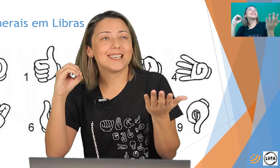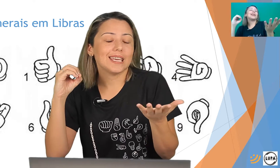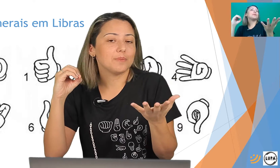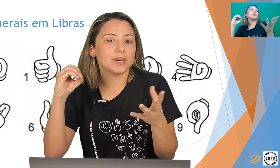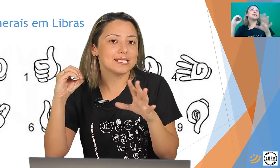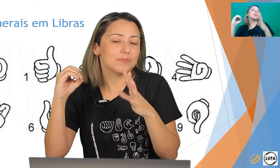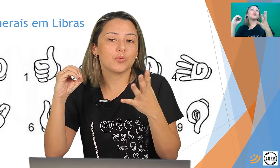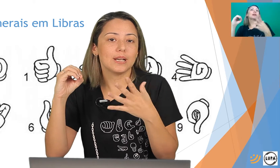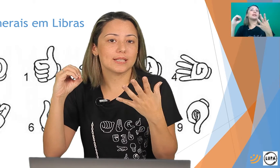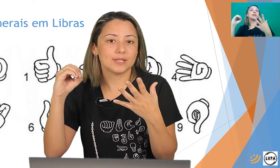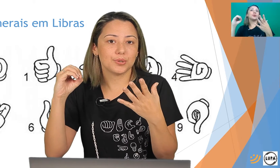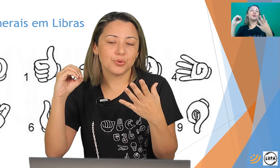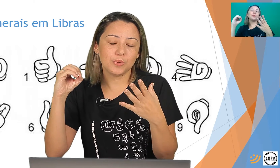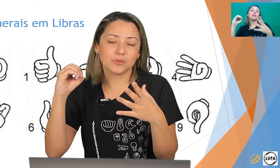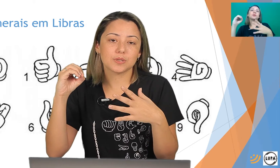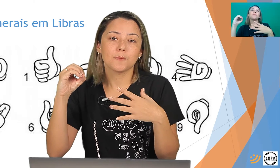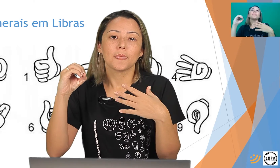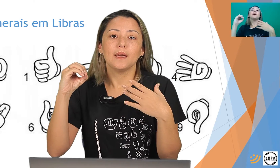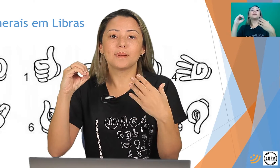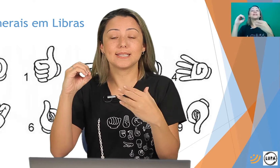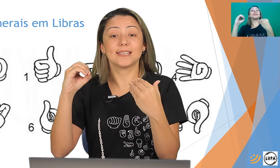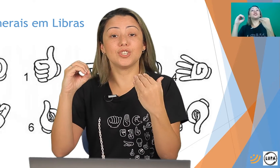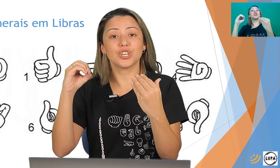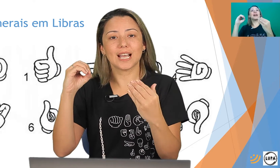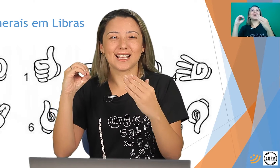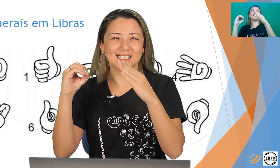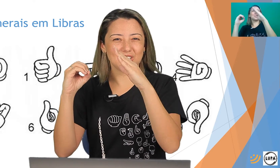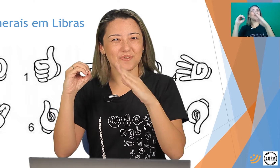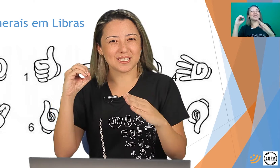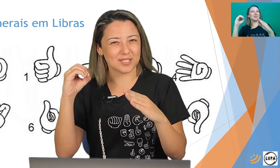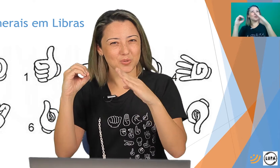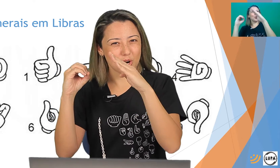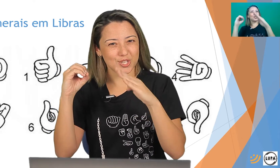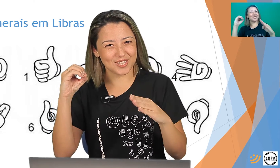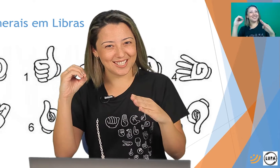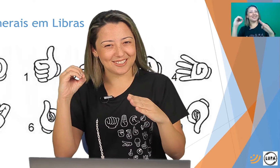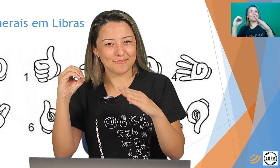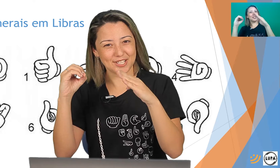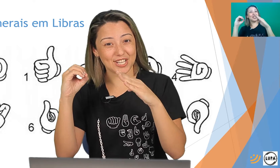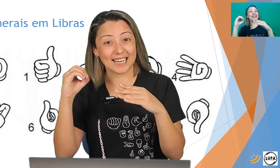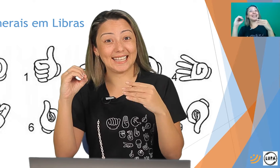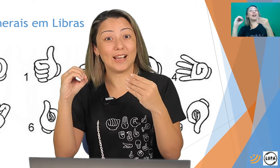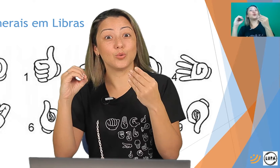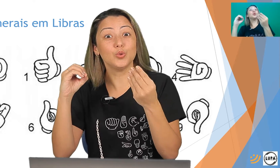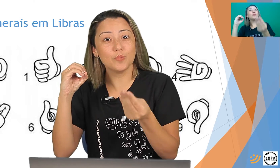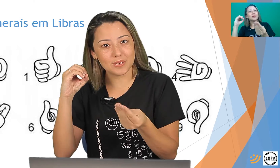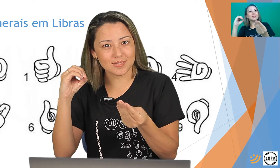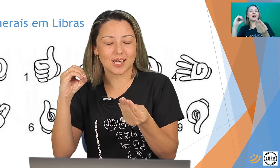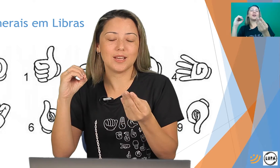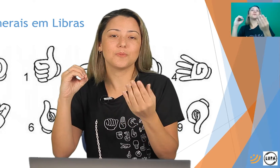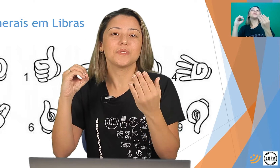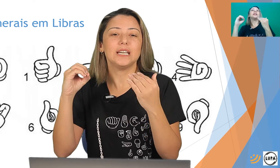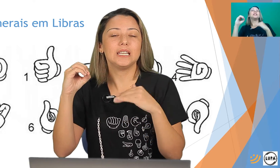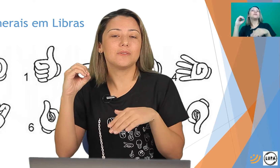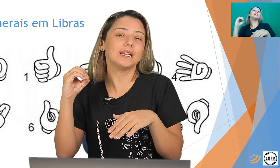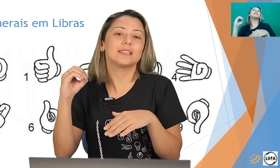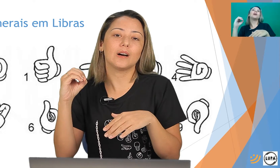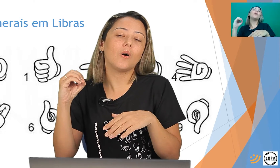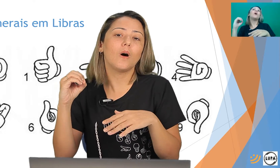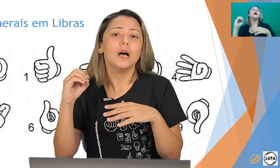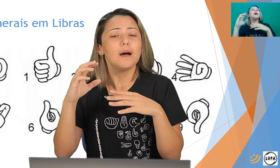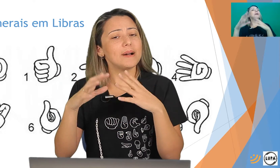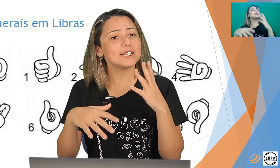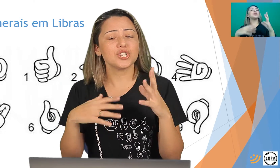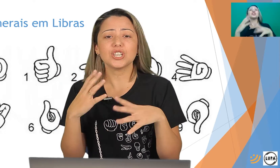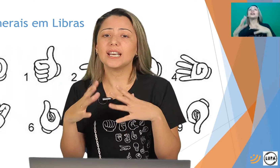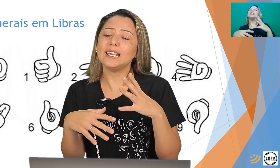for uma senha, por exemplo, com letras e números, precisa indicar, a gente faz às vezes um cortezinho, né, para indicar que é o número 0 e não a letra